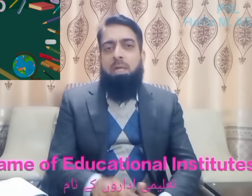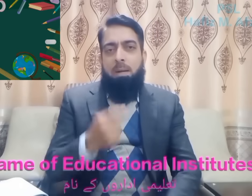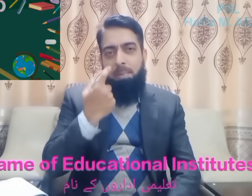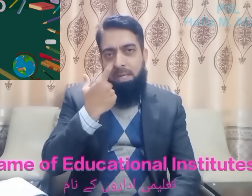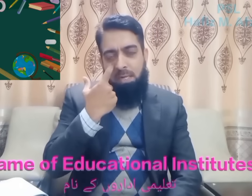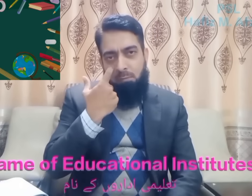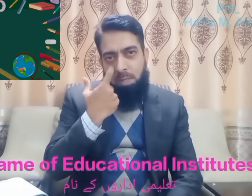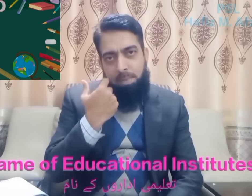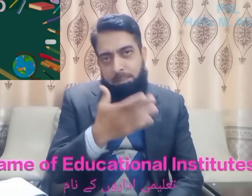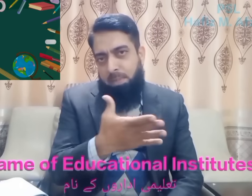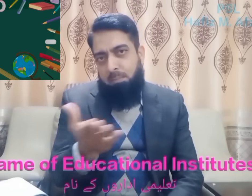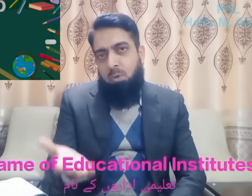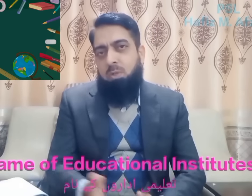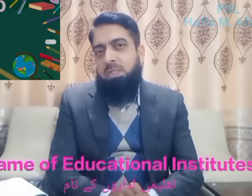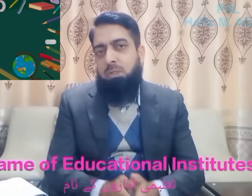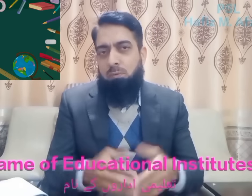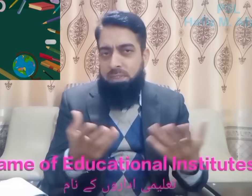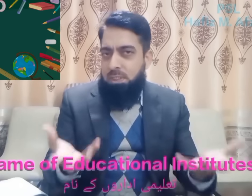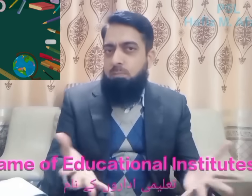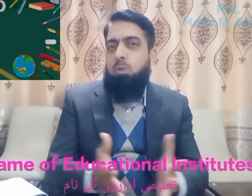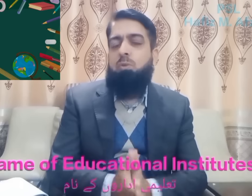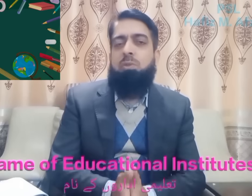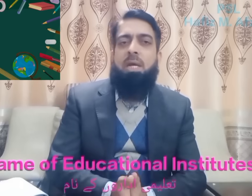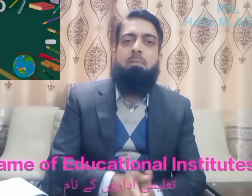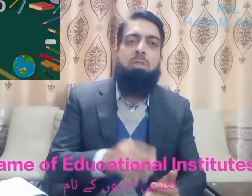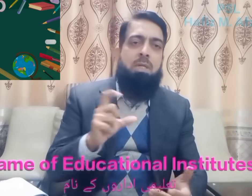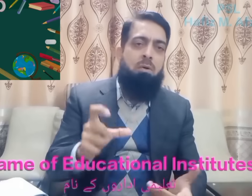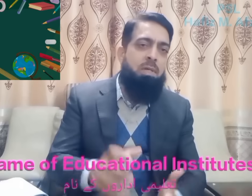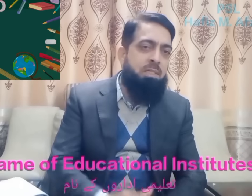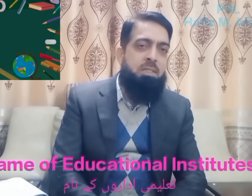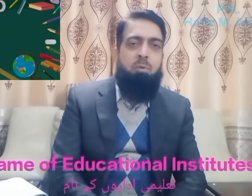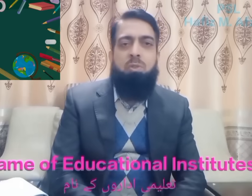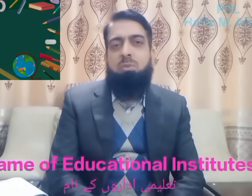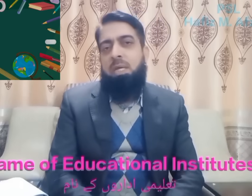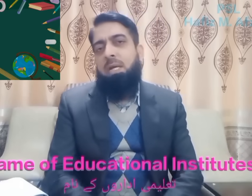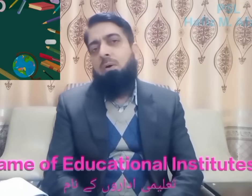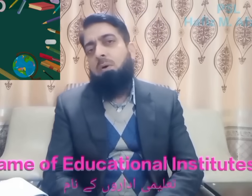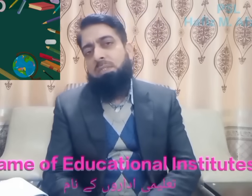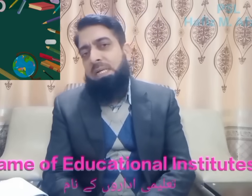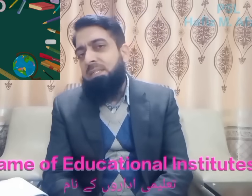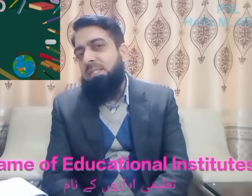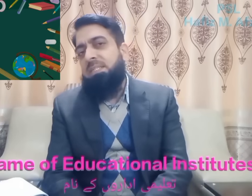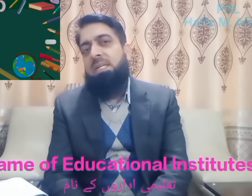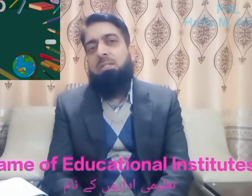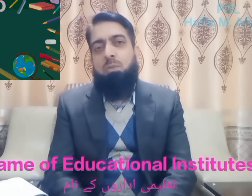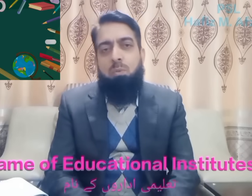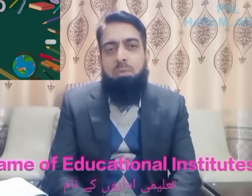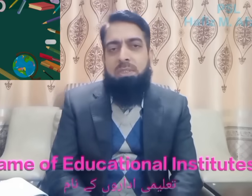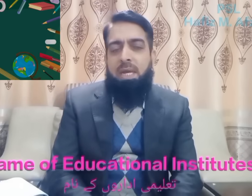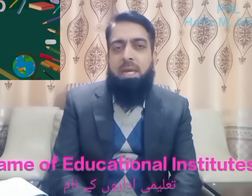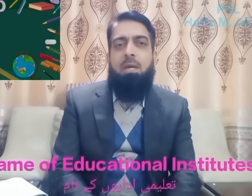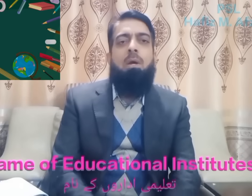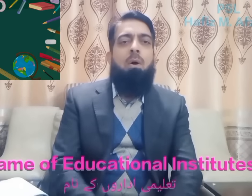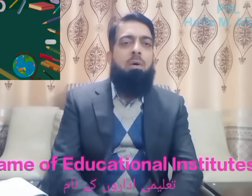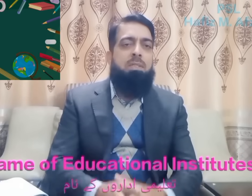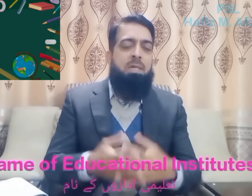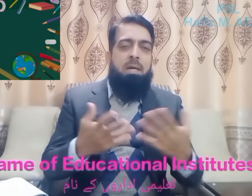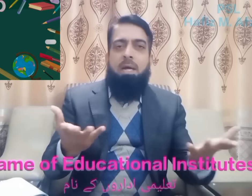चूंकि हमारे इन्वायरमेंट में बहुत सारी यूनिवर्सिटीज़ मौजूद हैं, बहुत सारे कॉलेजेस मौजूद हैं और सेंटर्स हैं, स्कूल्स हैं, और स्टार्ट